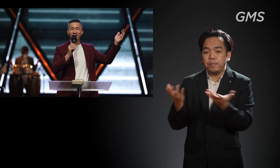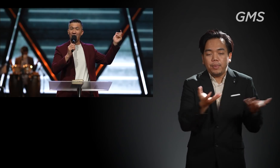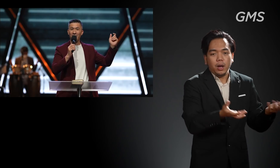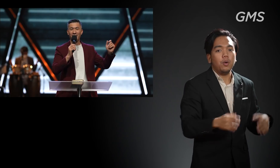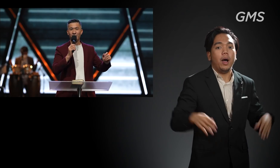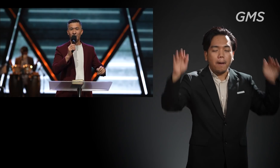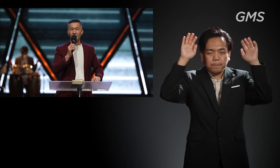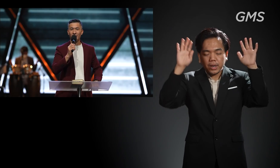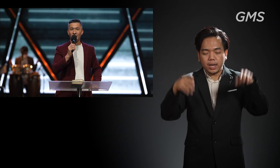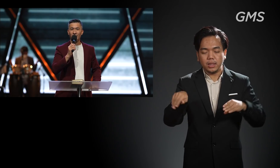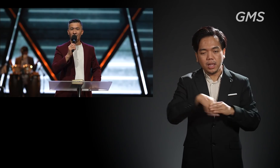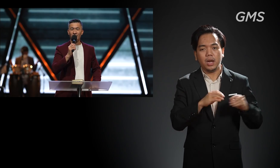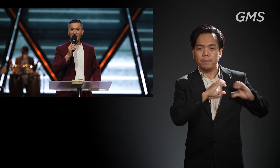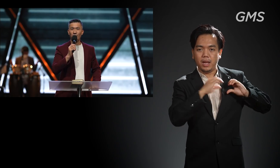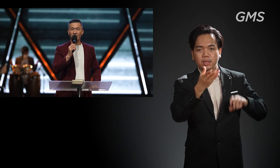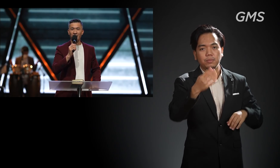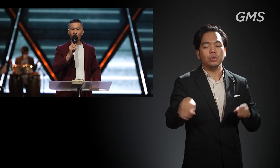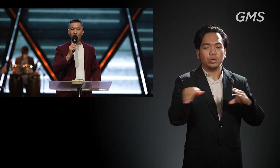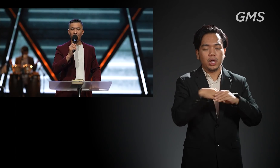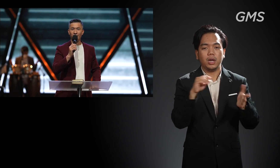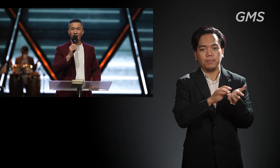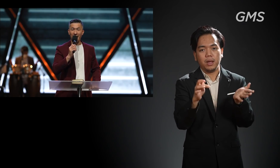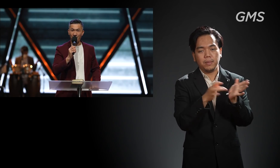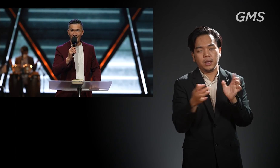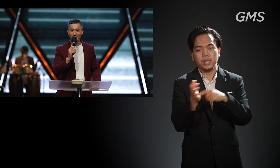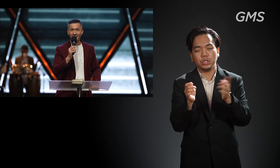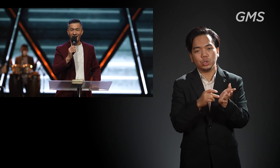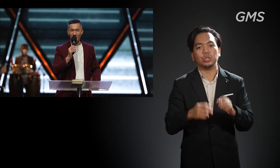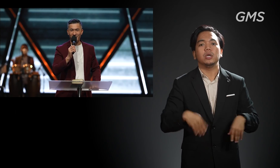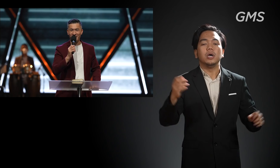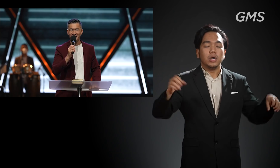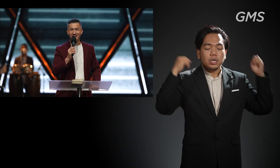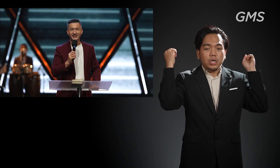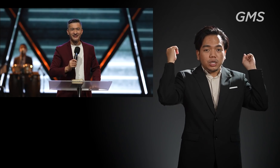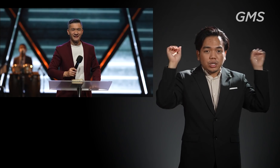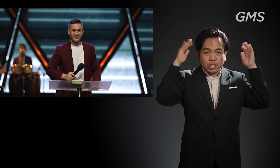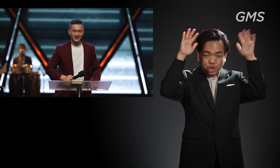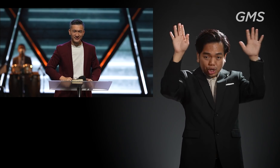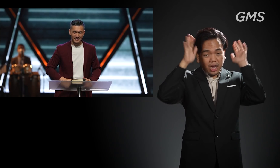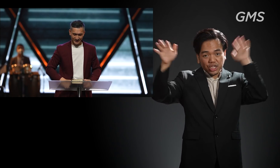Dalam nama Yesus, Shalom be unto you. Amin. God bless you.